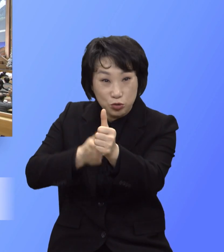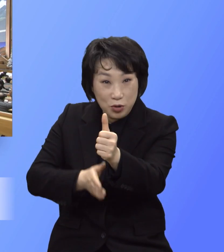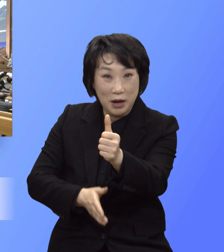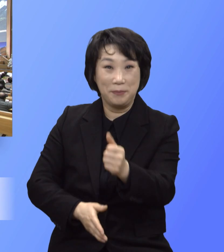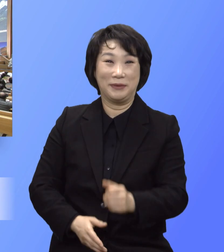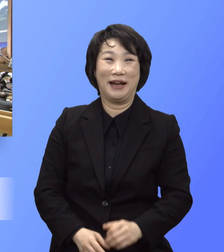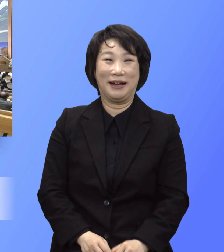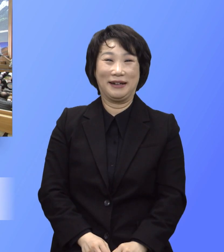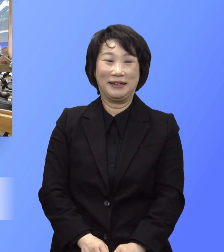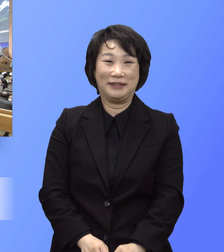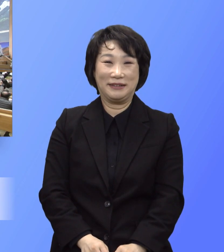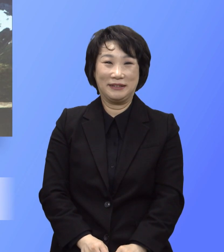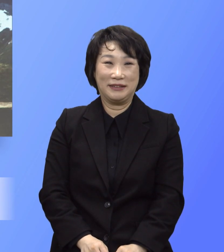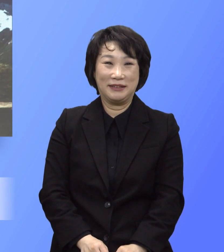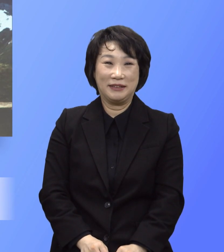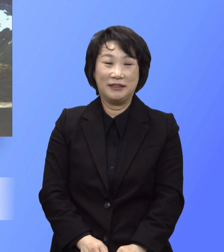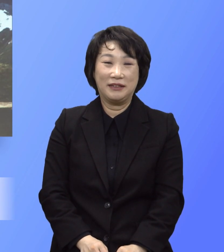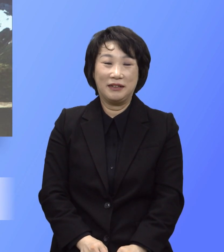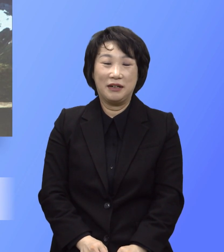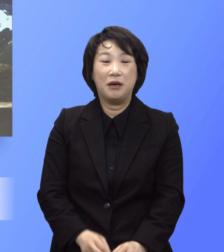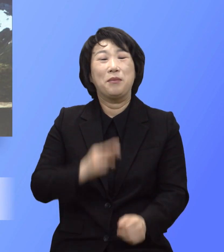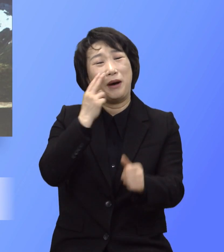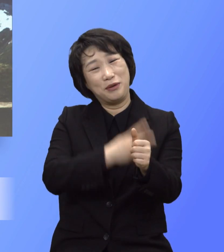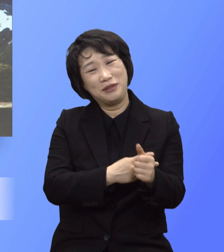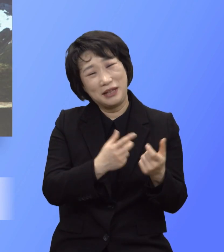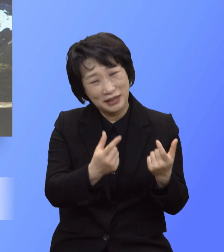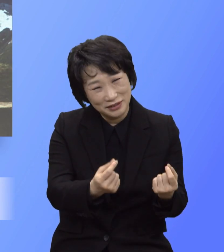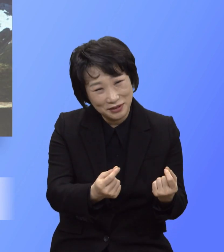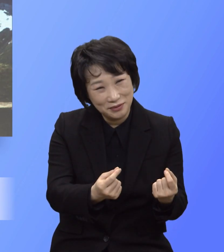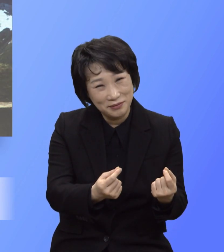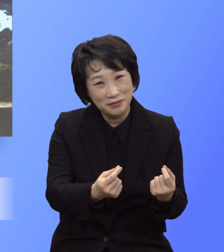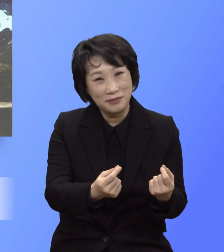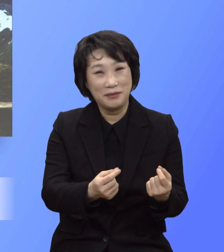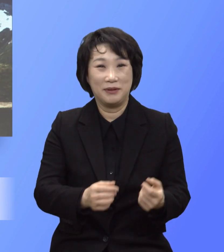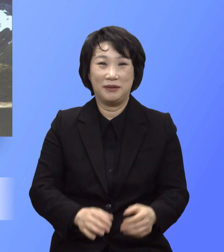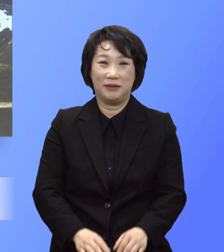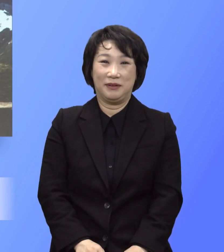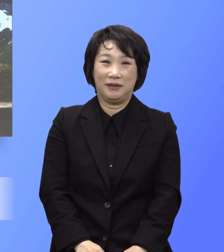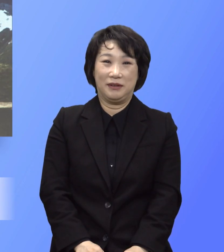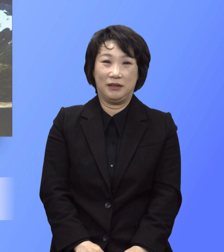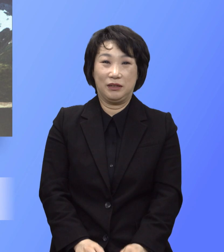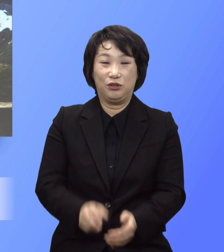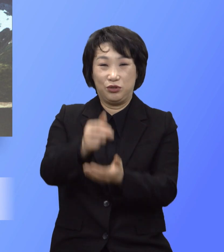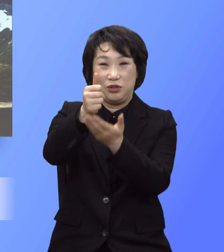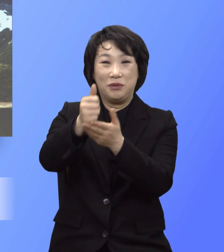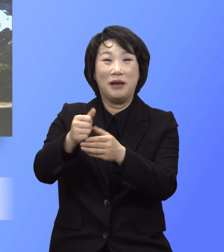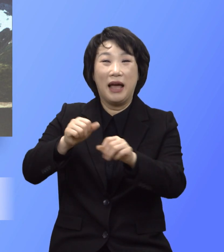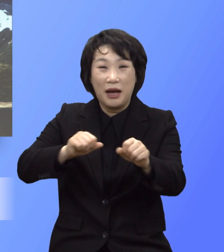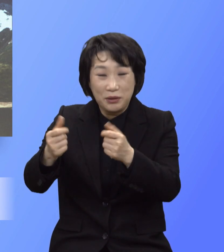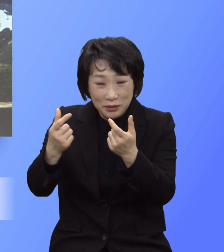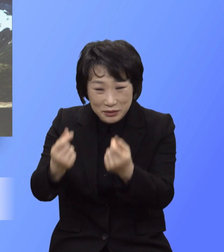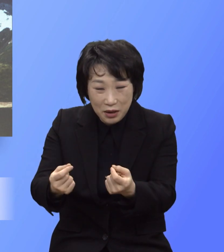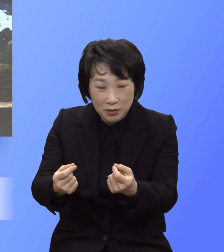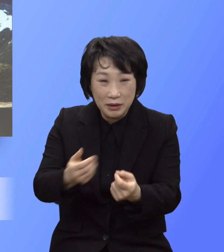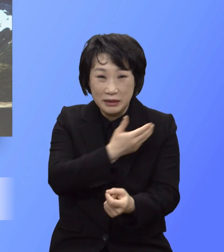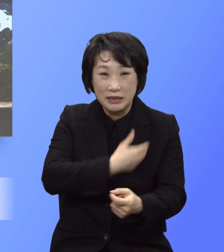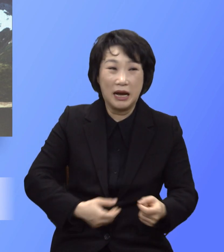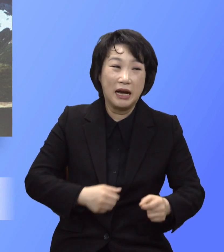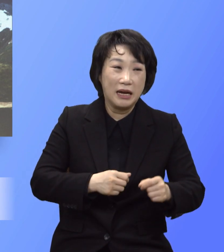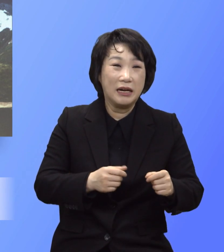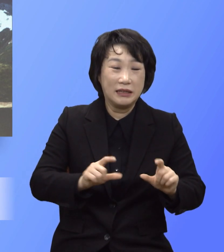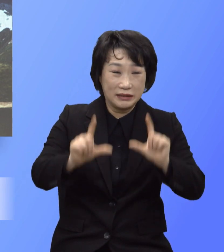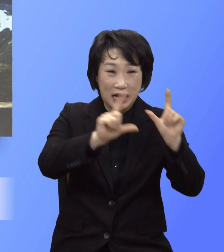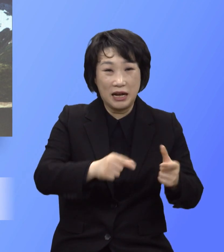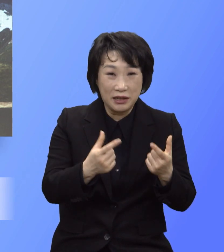축원합니다. 예, 바울이 그랬듯이 주님이 그랬듯이 제자들이